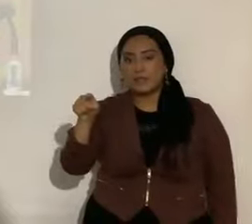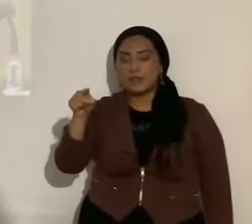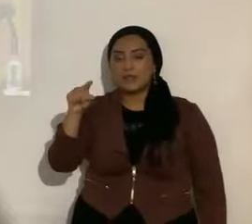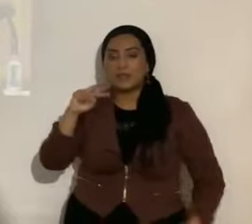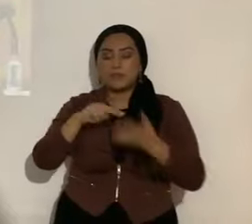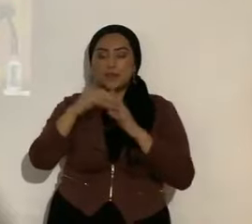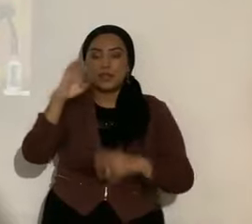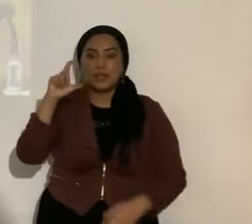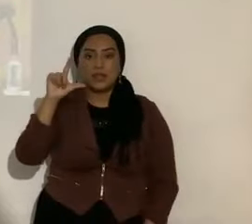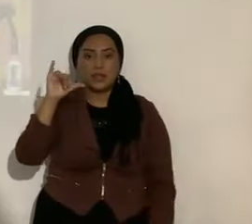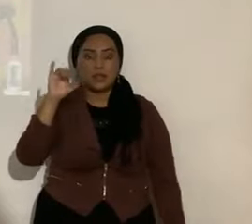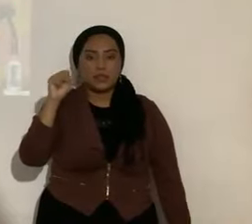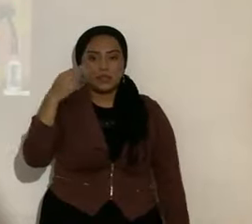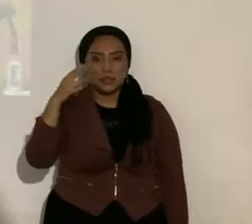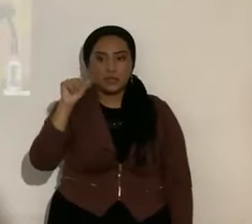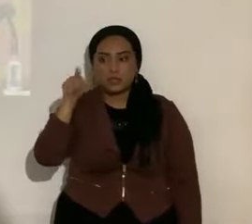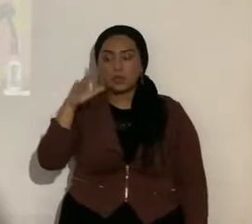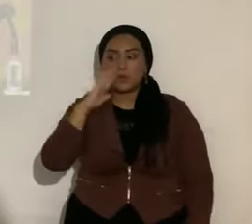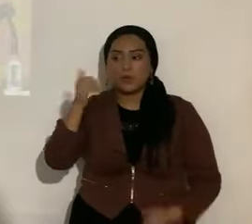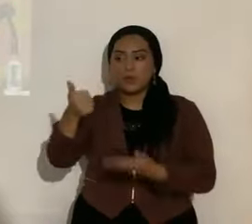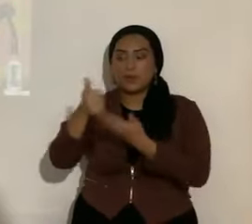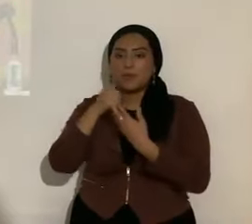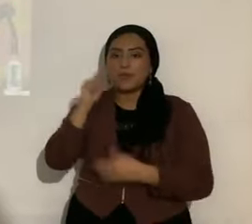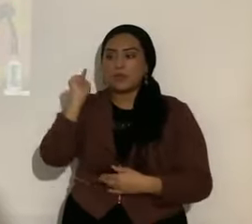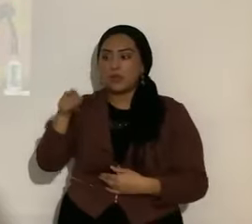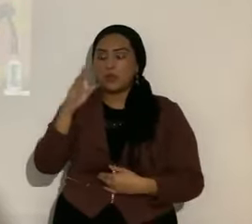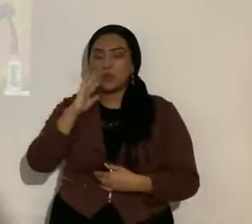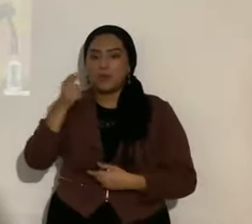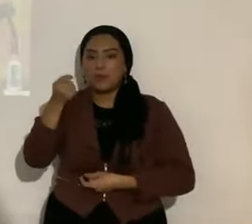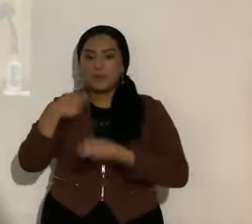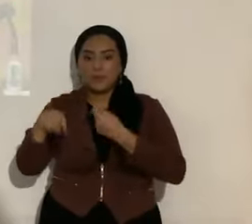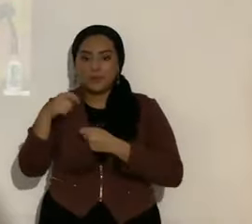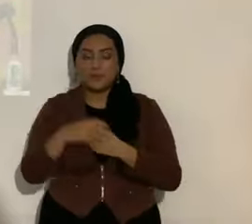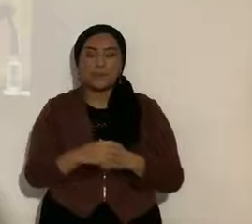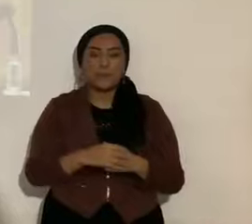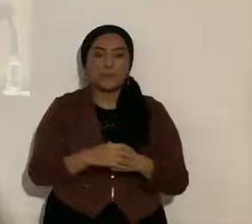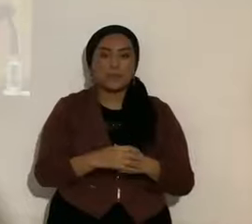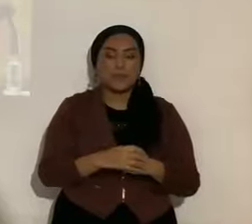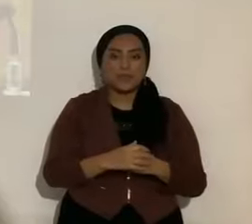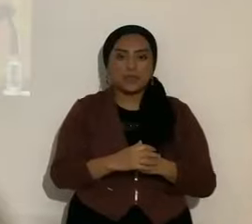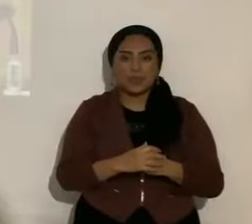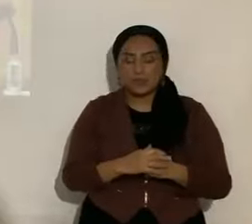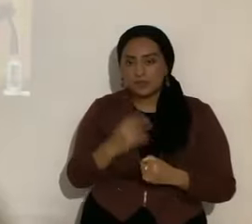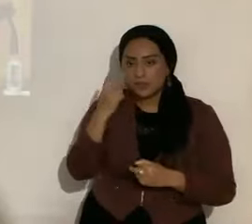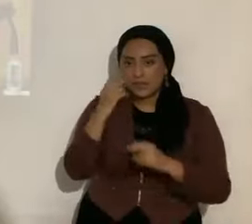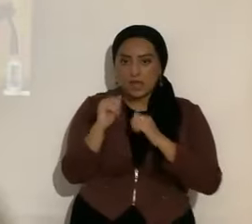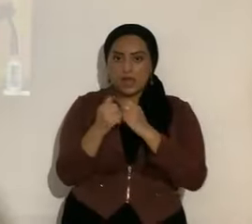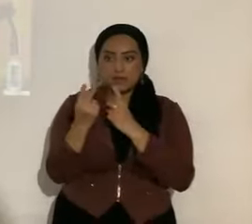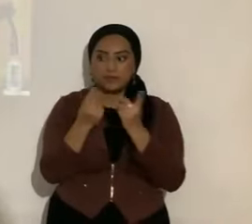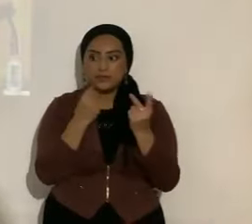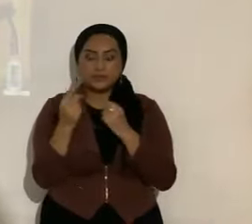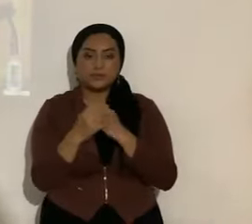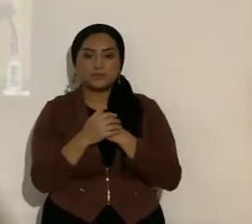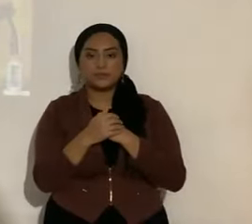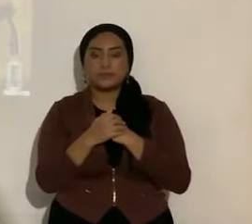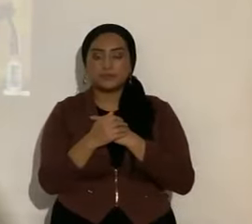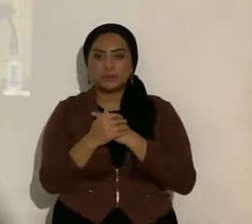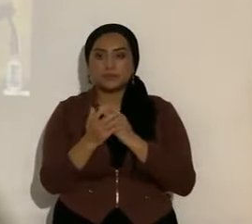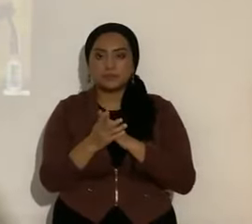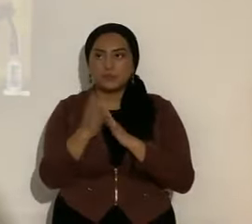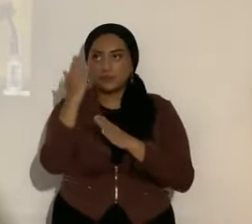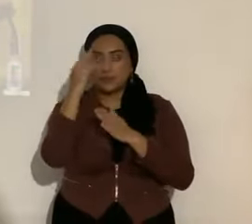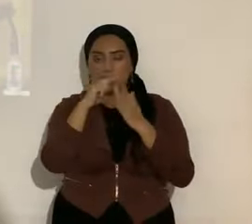a Eliseo. Él me va a servir, él va a ser el sucesor. Vean cómo se maneja esto. ¿Sí?